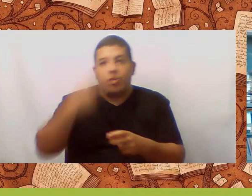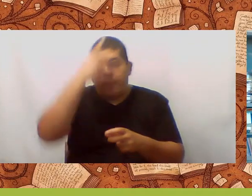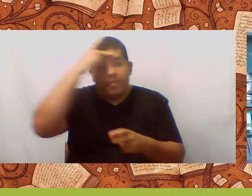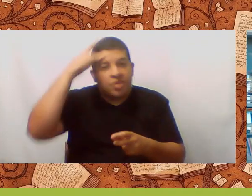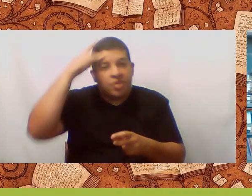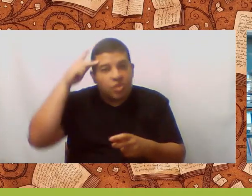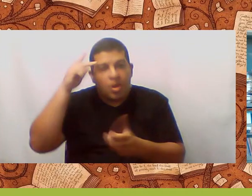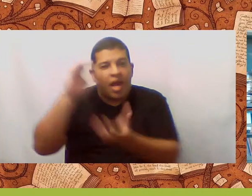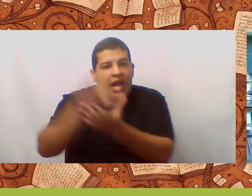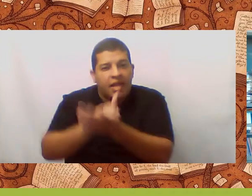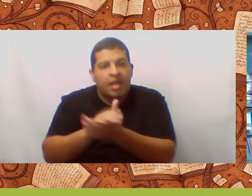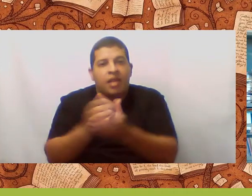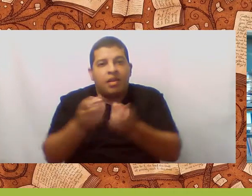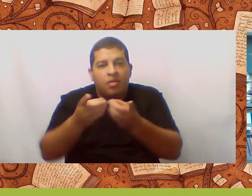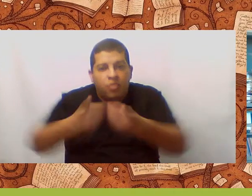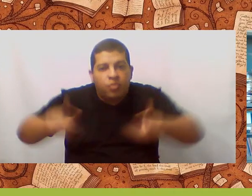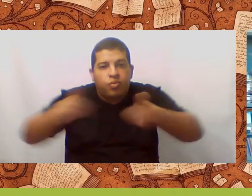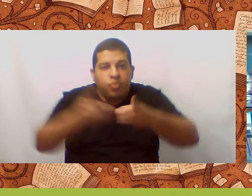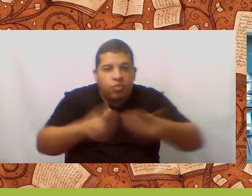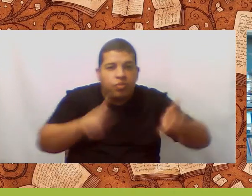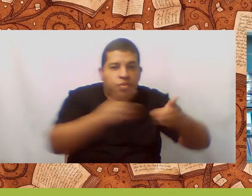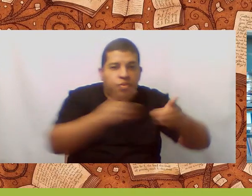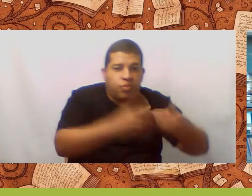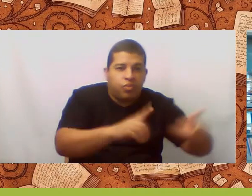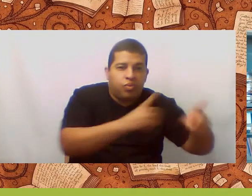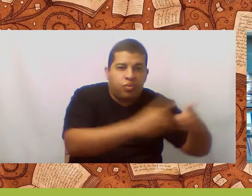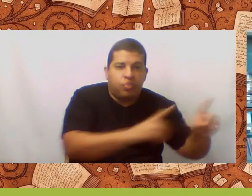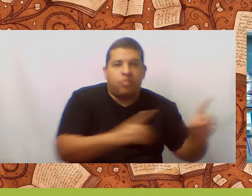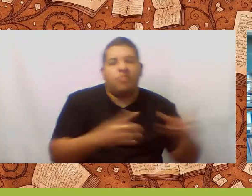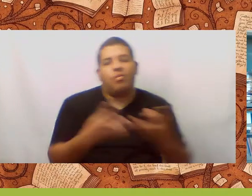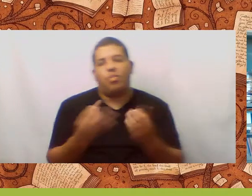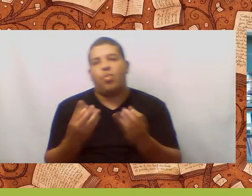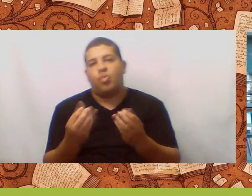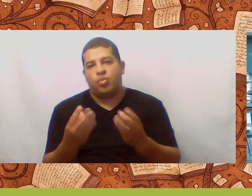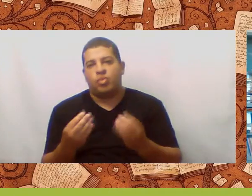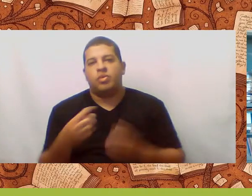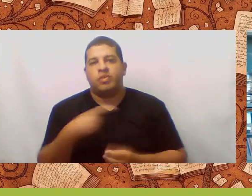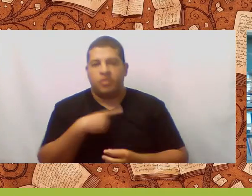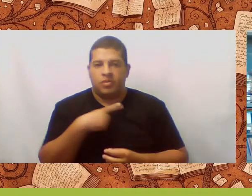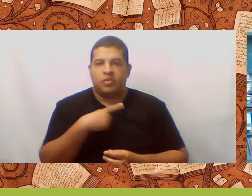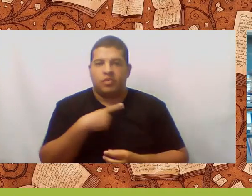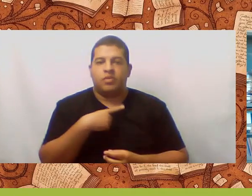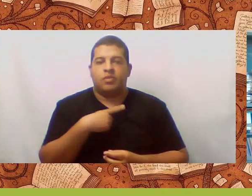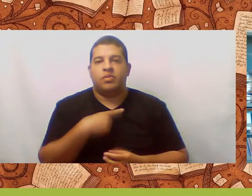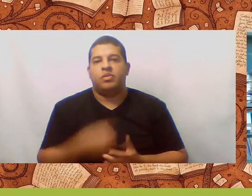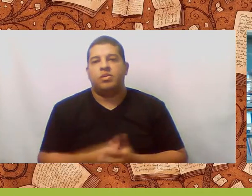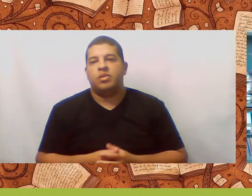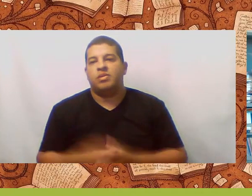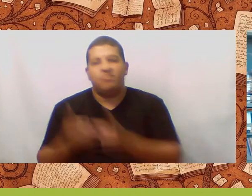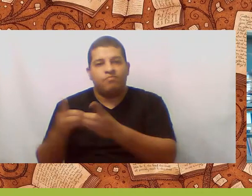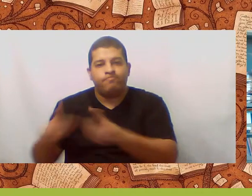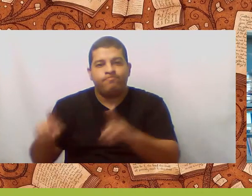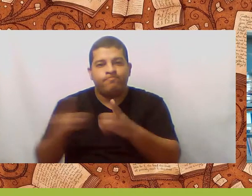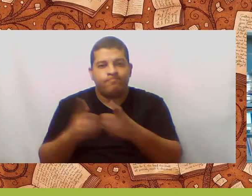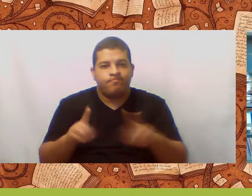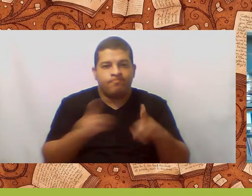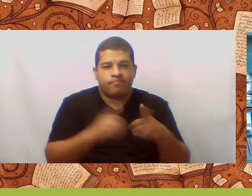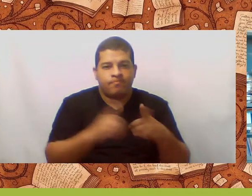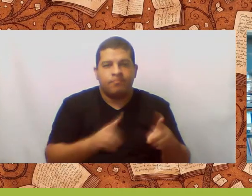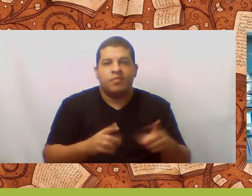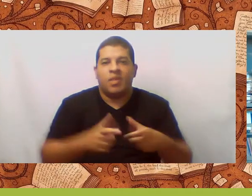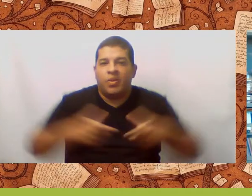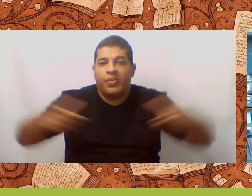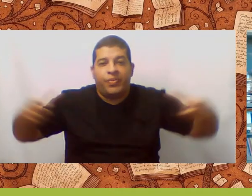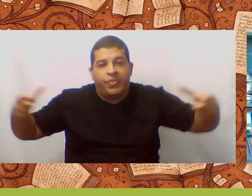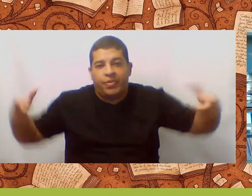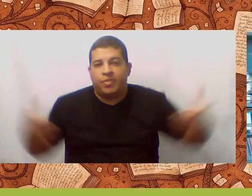pandemia produziu um número enorme, né, de divórcios, né,